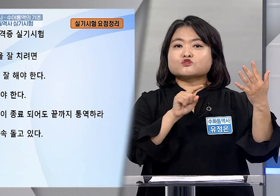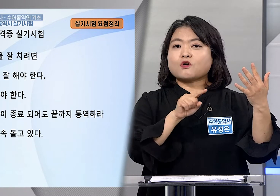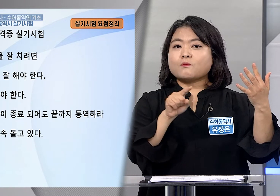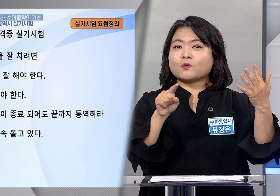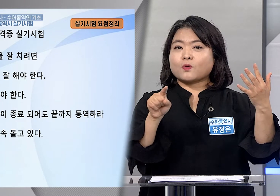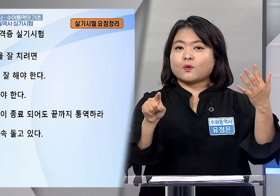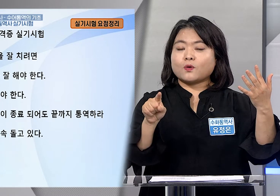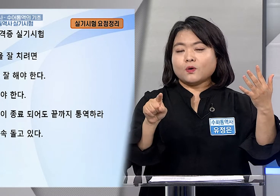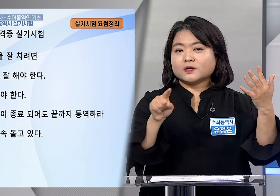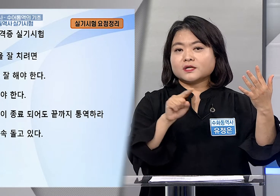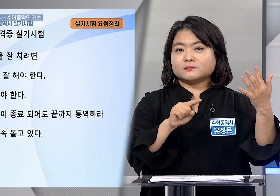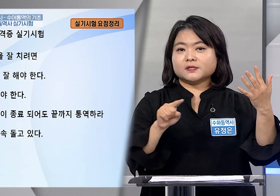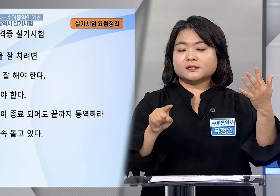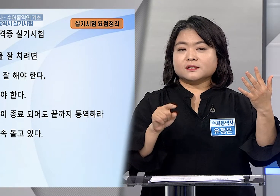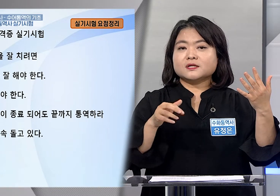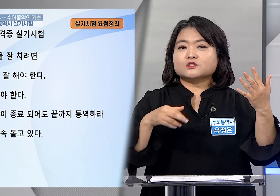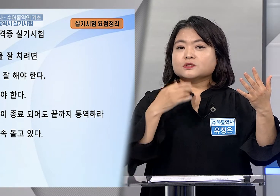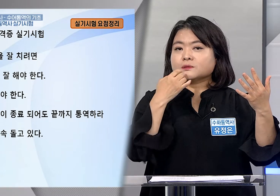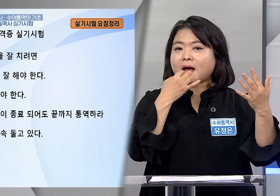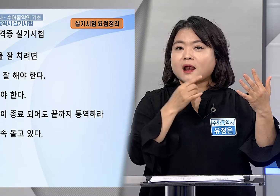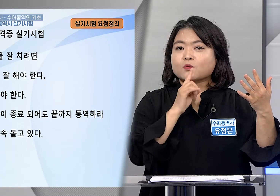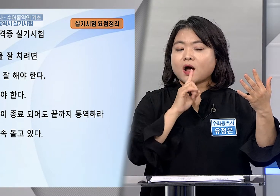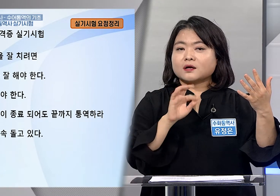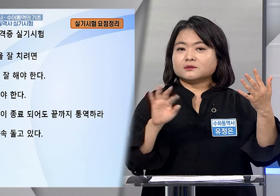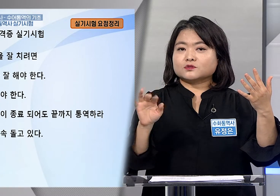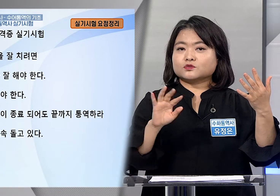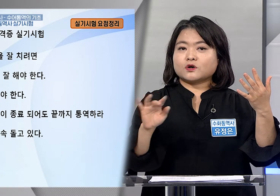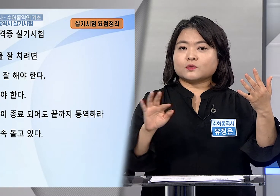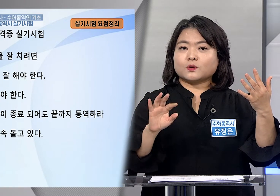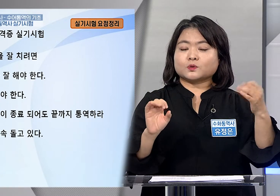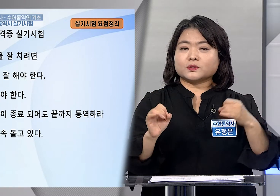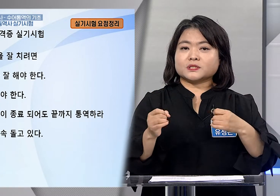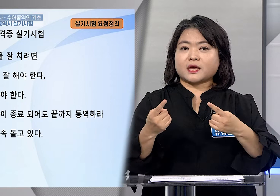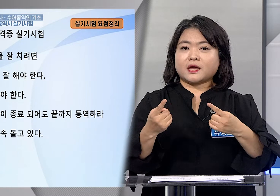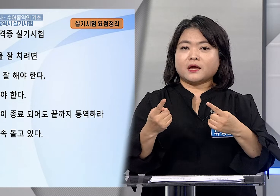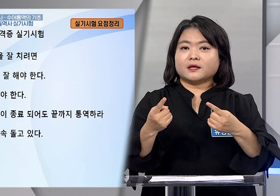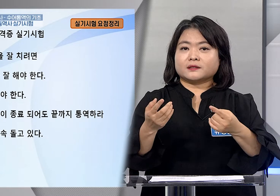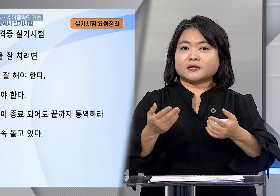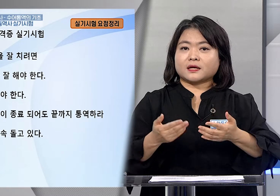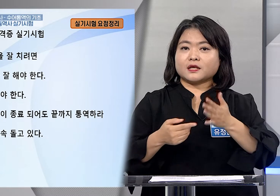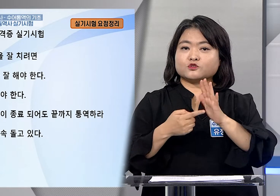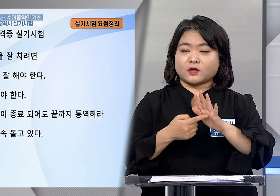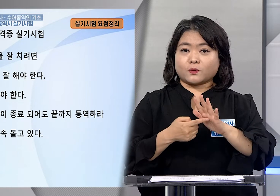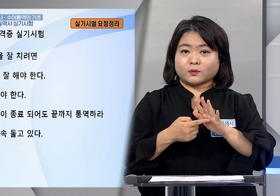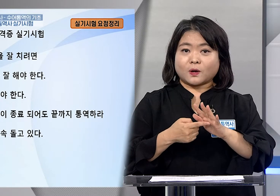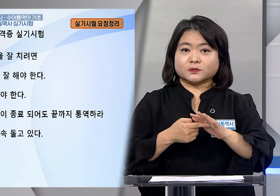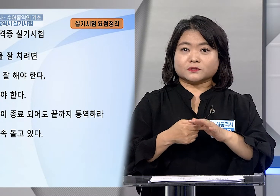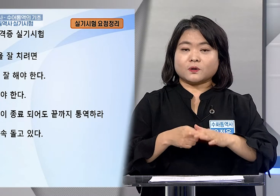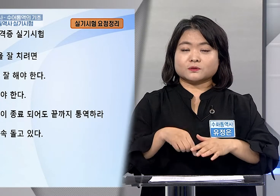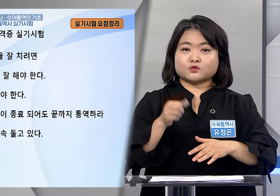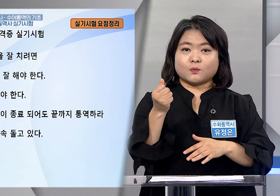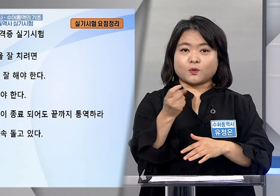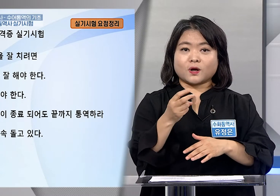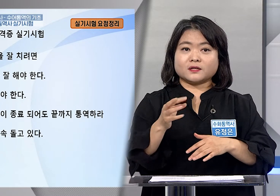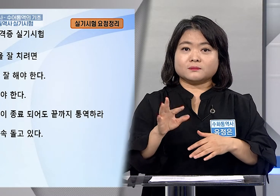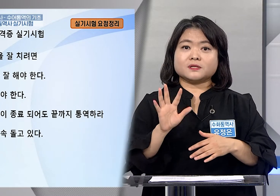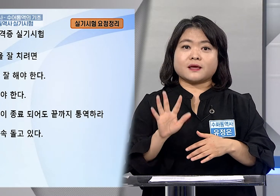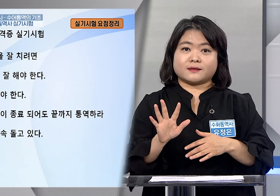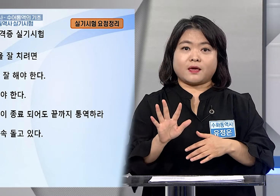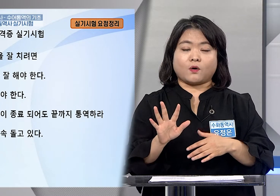수험 번호 이름을 말과 수어로 동시에 나타내 주세요. 나오거든요. 그럼 수험 번호가 이름을 얘기해요.